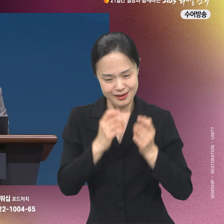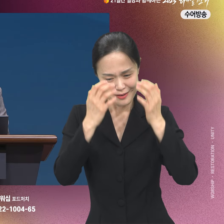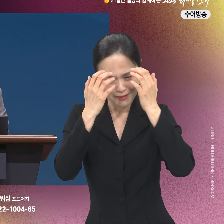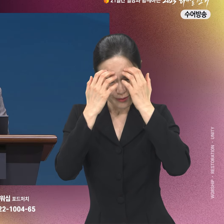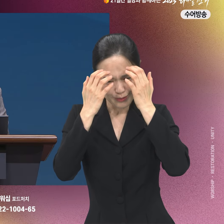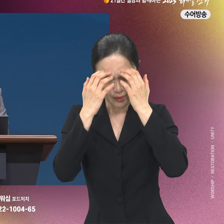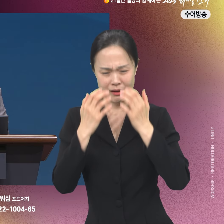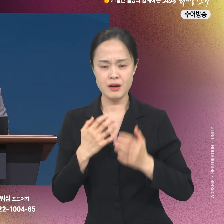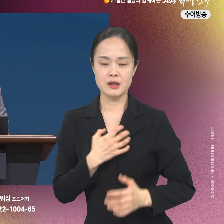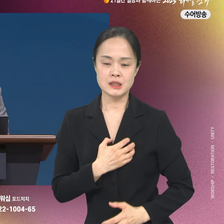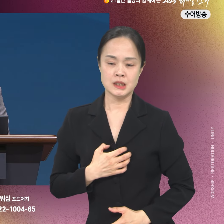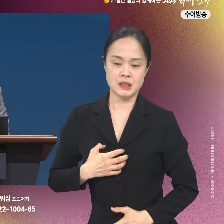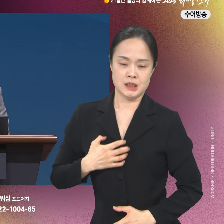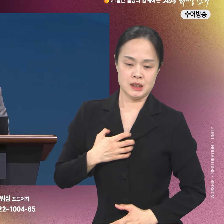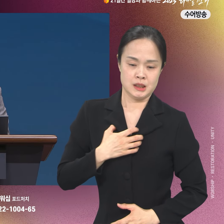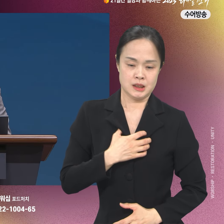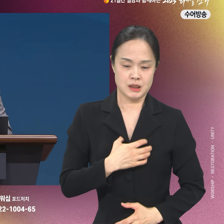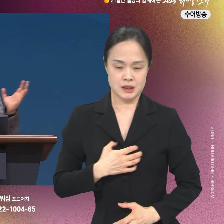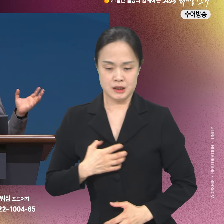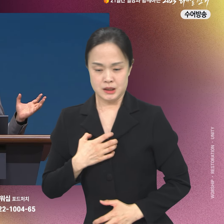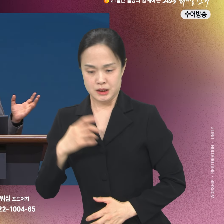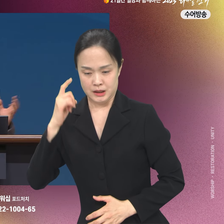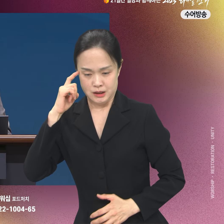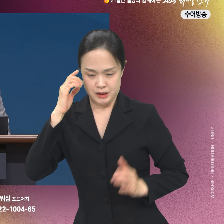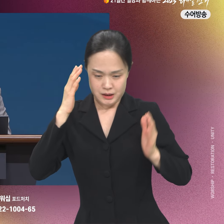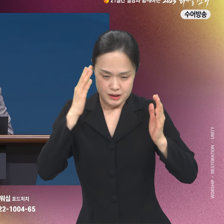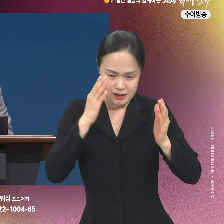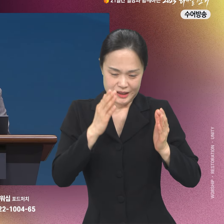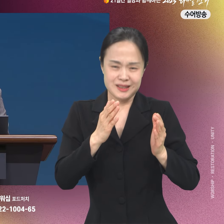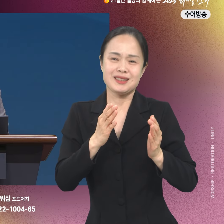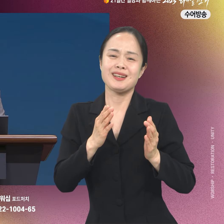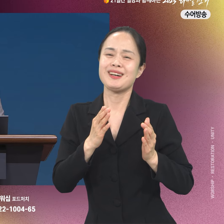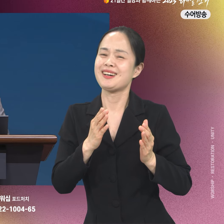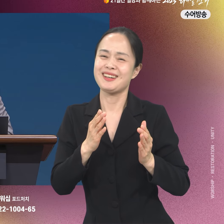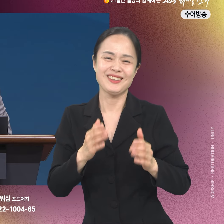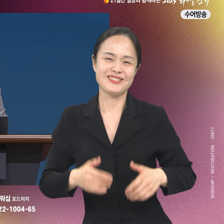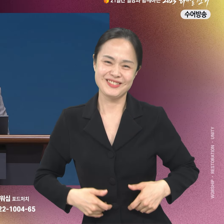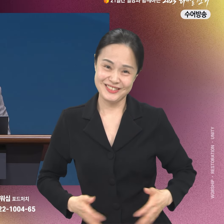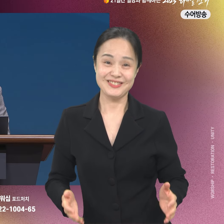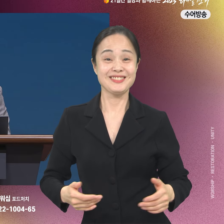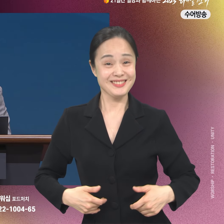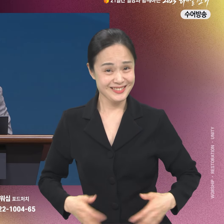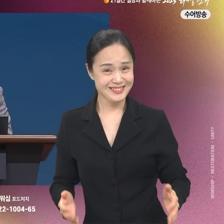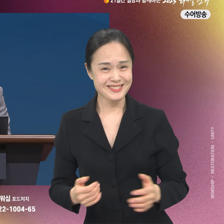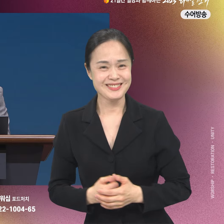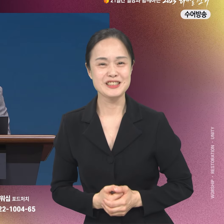좋겠어요. 네. 제가 미국에 출장을 다녀왔는데,